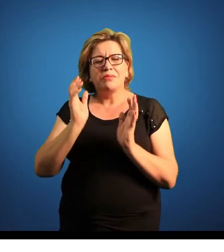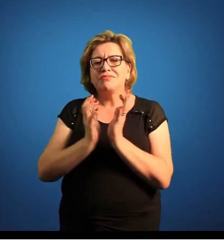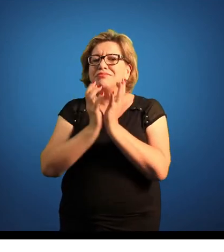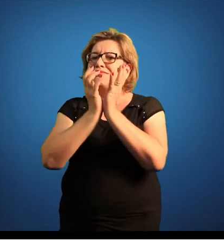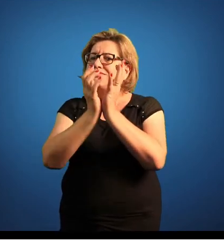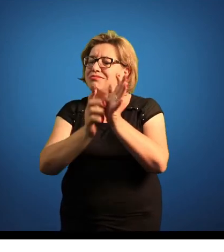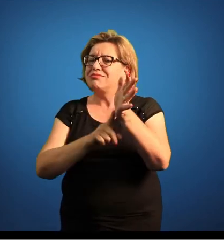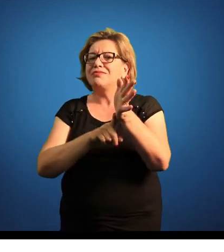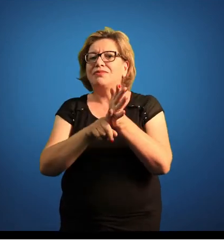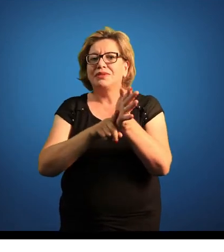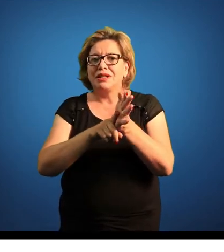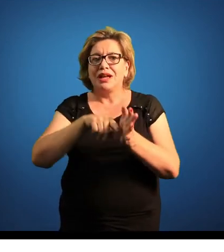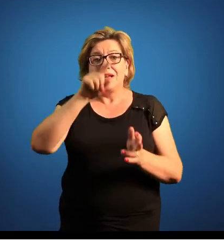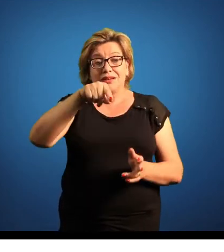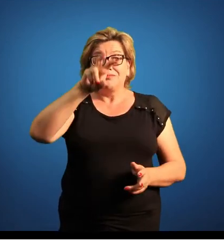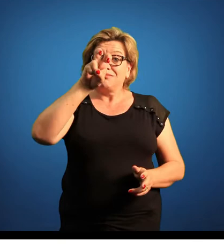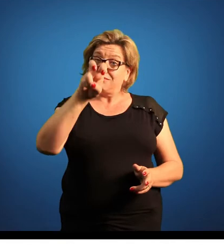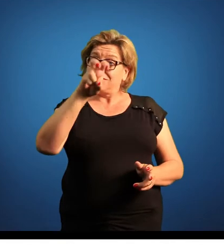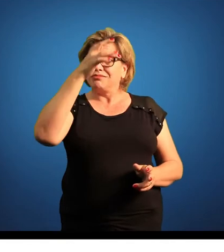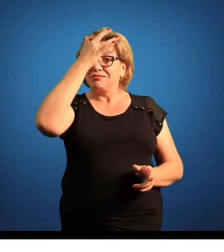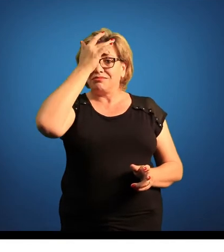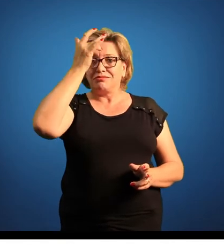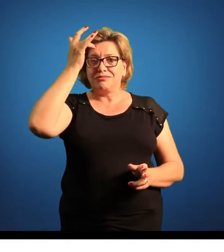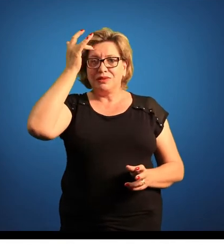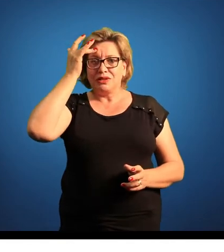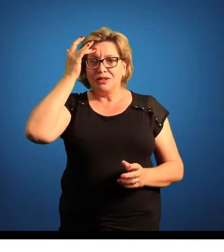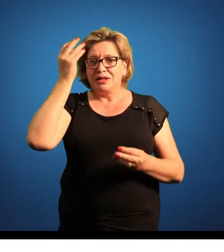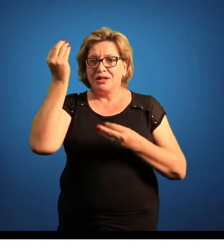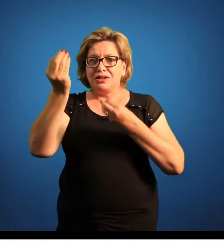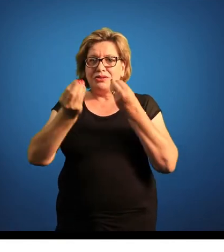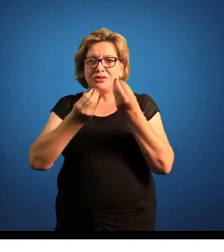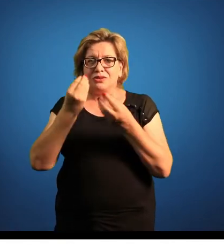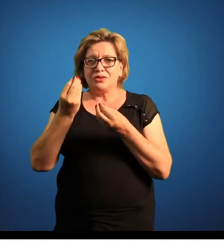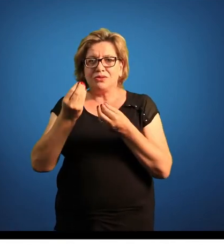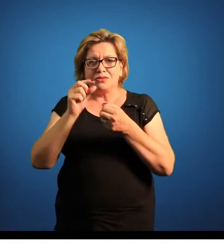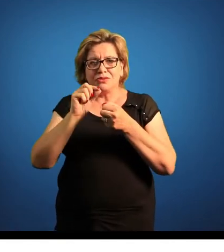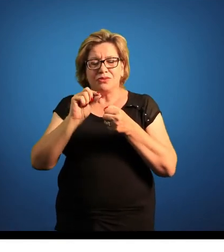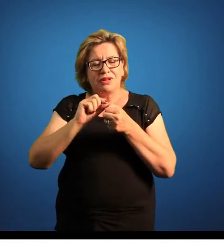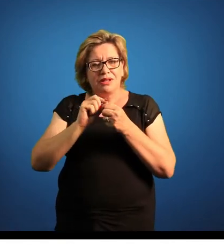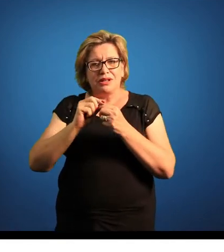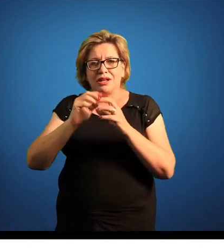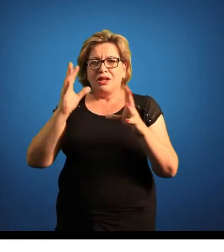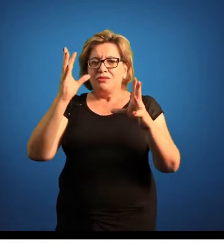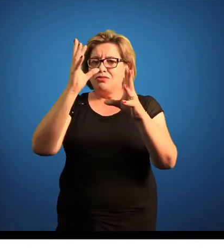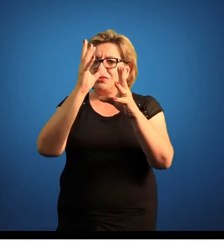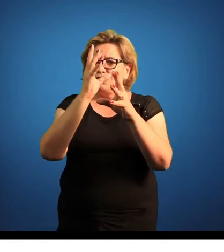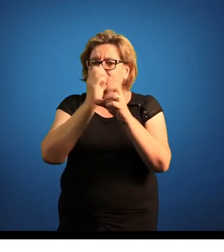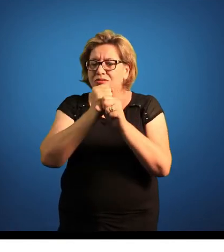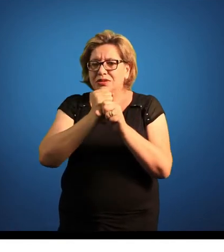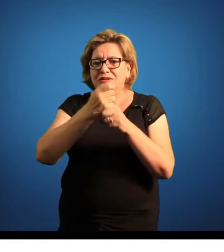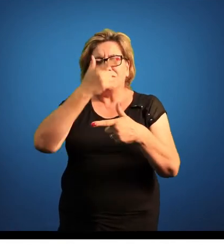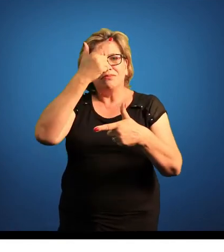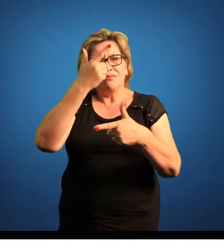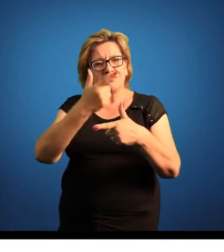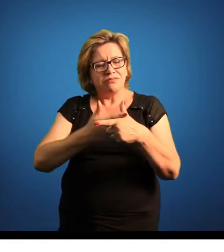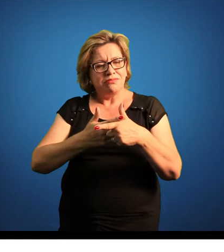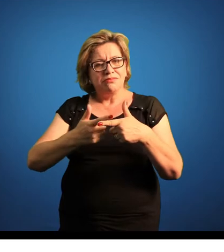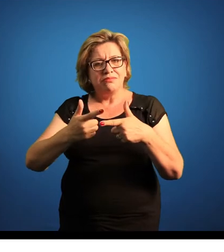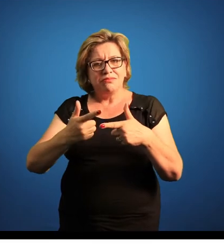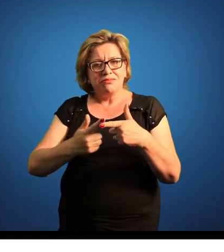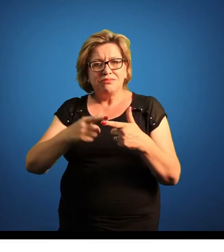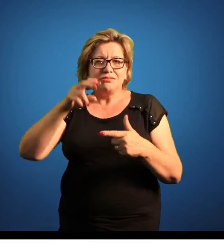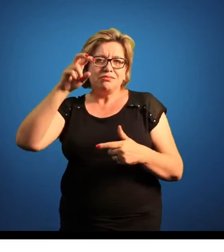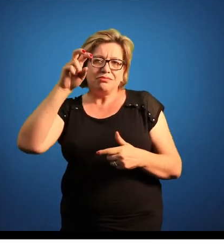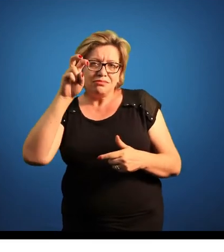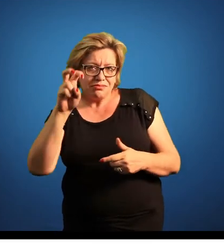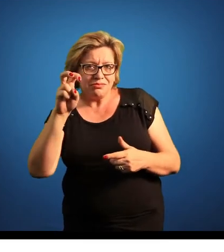participaram dessa amostra? 5 pessoas. Então, obviamente, o que eu estou fazendo? Eu estou pegando toda a soma e distribuindo